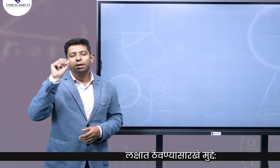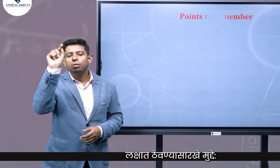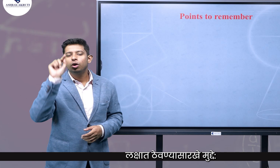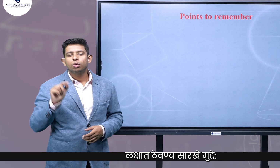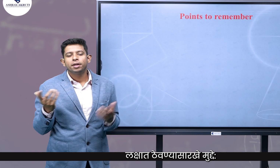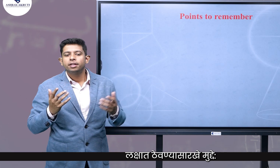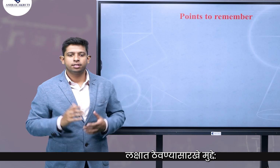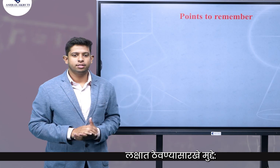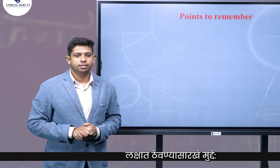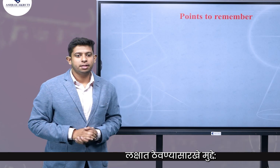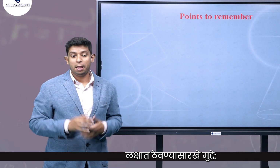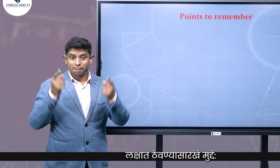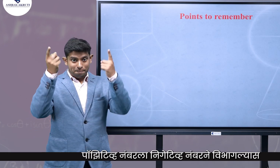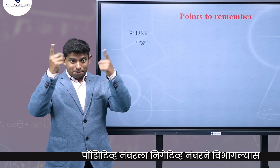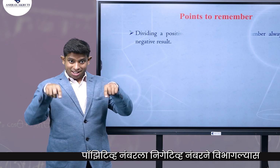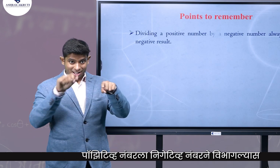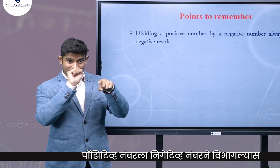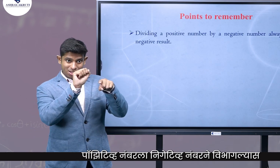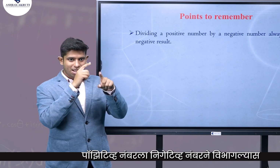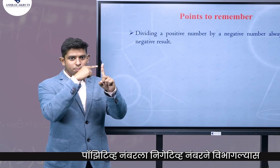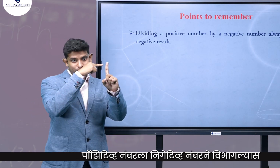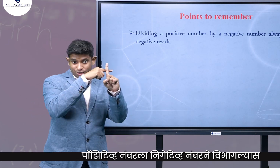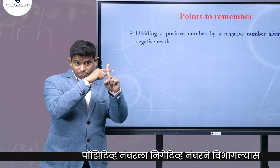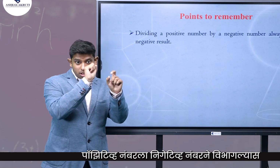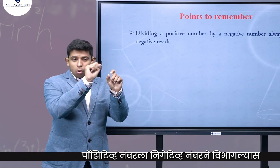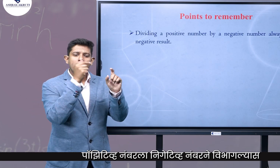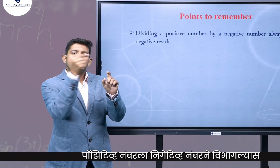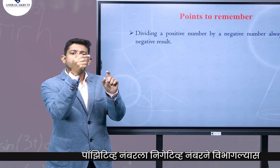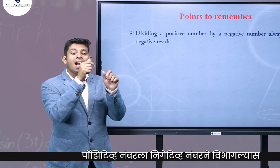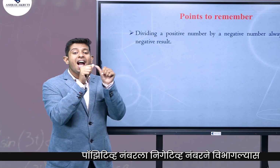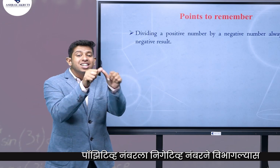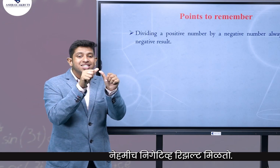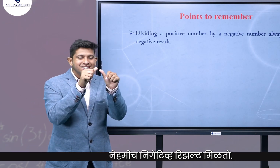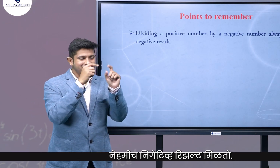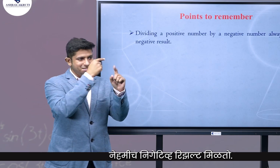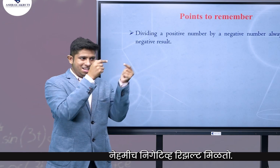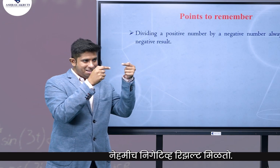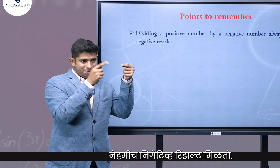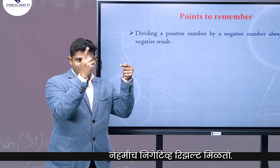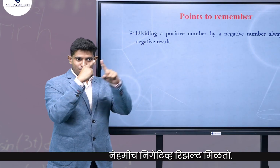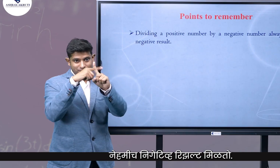लक्षात ठेवण्यासारखे मुद्दे. पॉझिटिव्ह नंबरला निगेटिव्ह नंबरने विभागल्यास नेहमीच निगेटिव्ह रिझल्ट मिळतो.